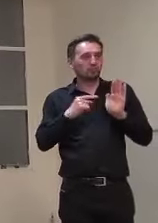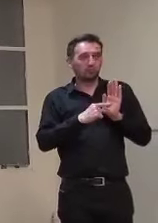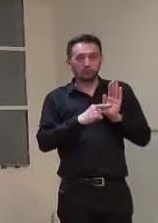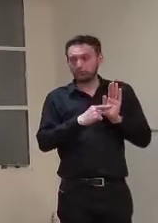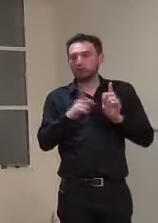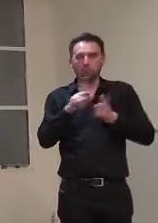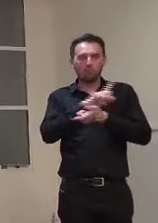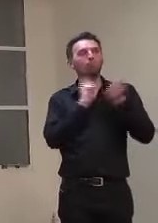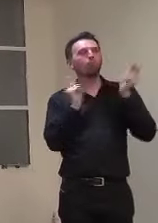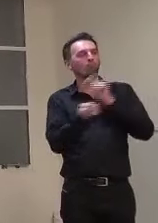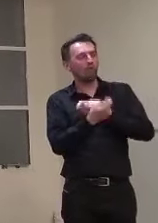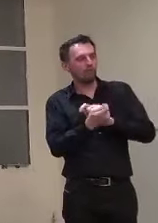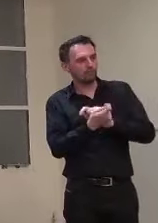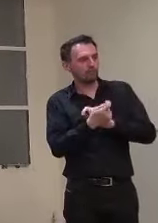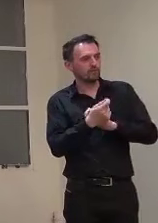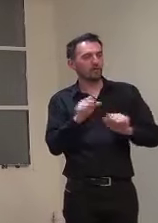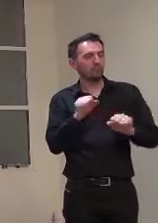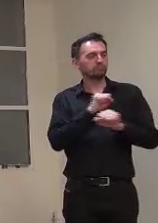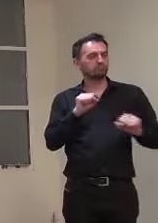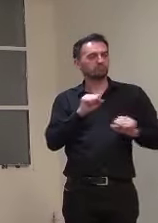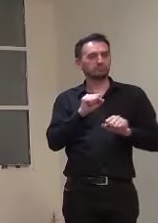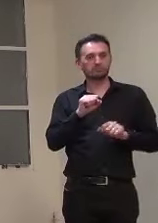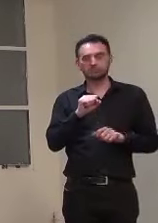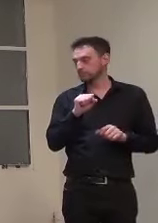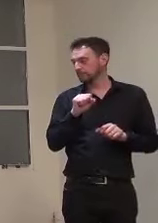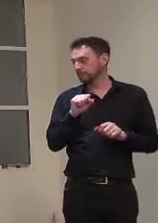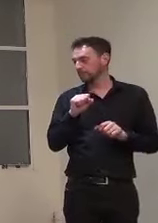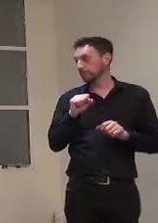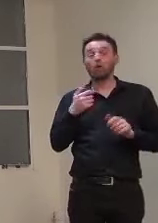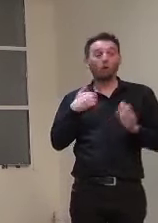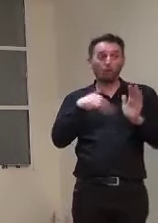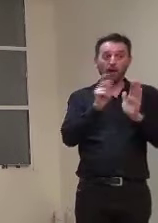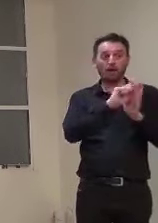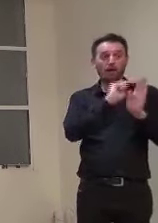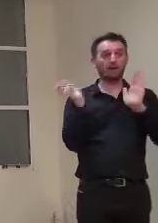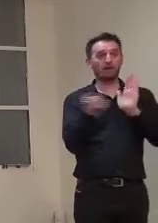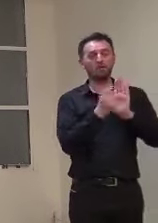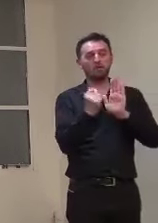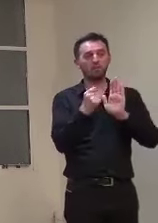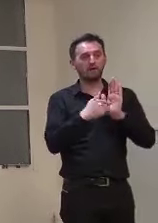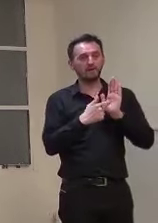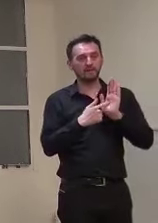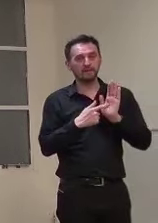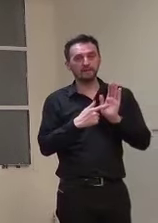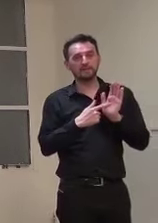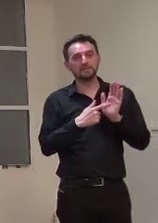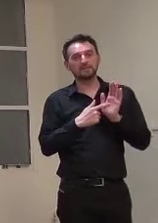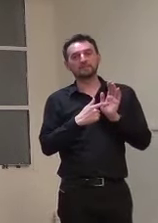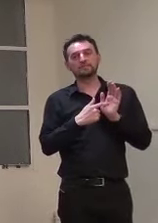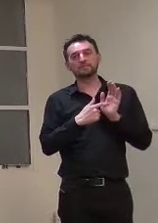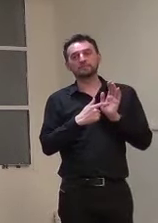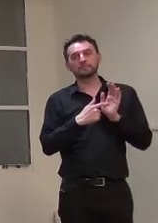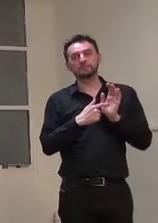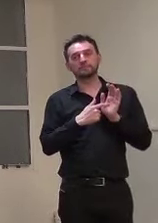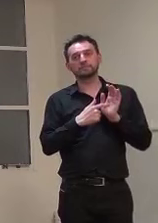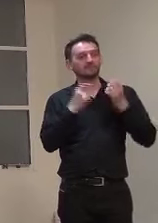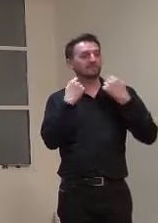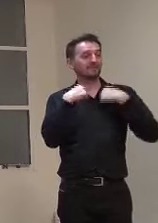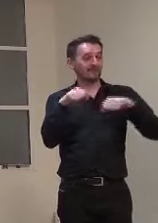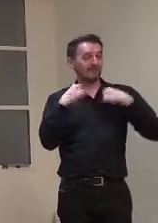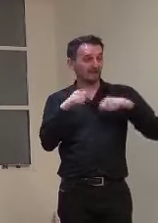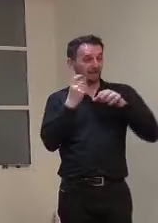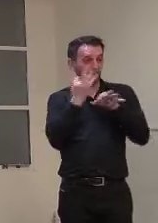modifica sustancialmente digamos lo que pretende modificar la actividad